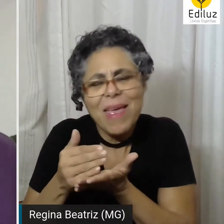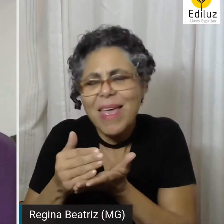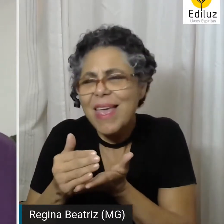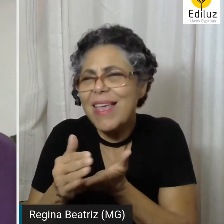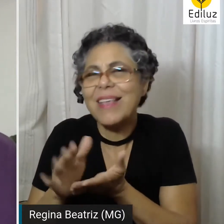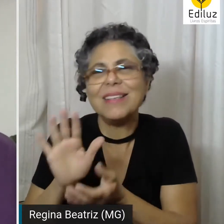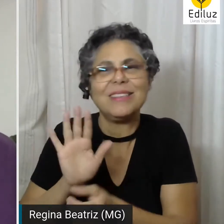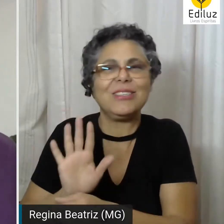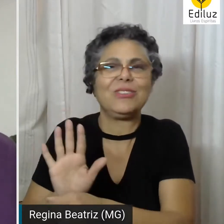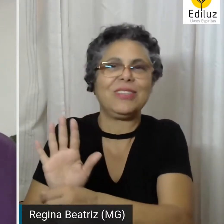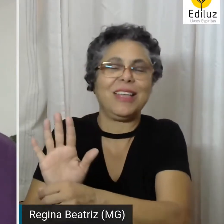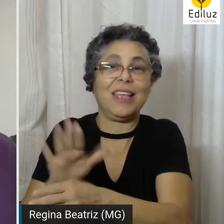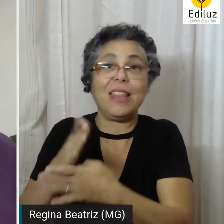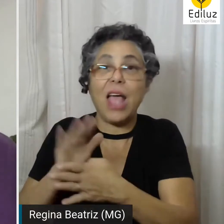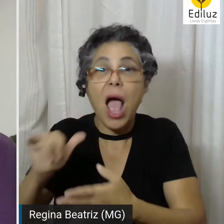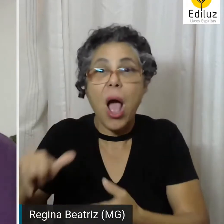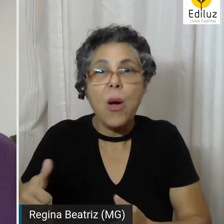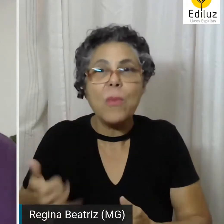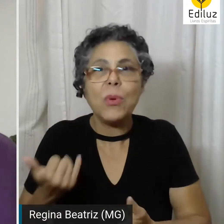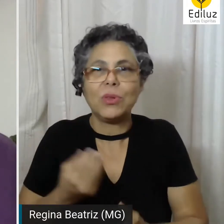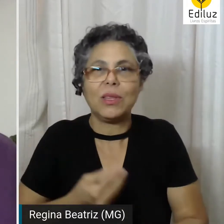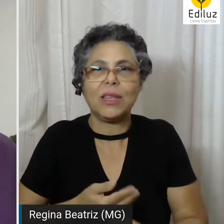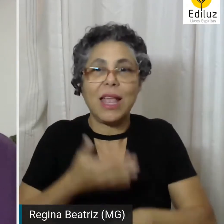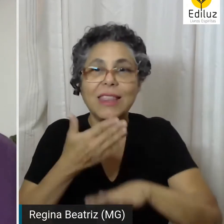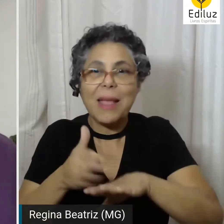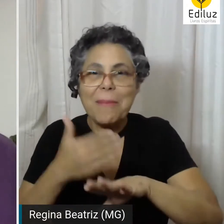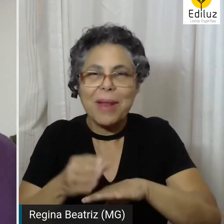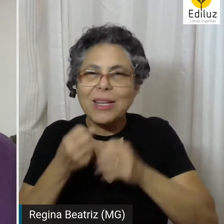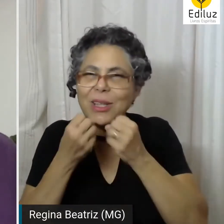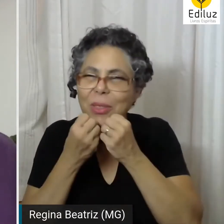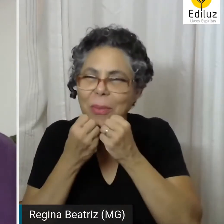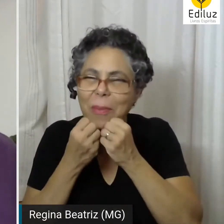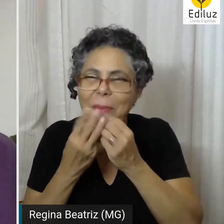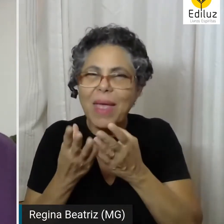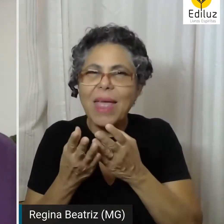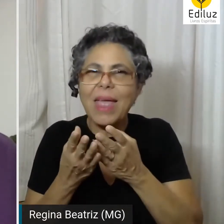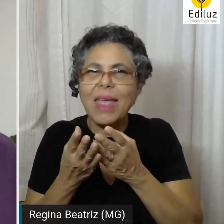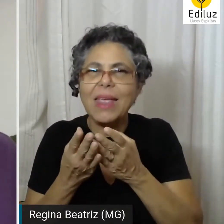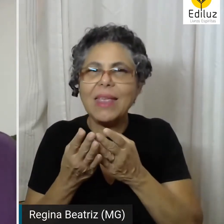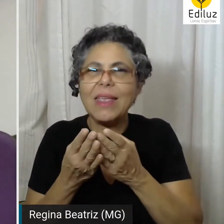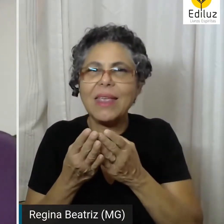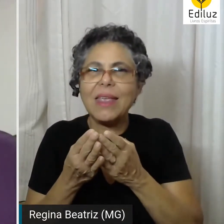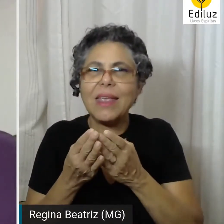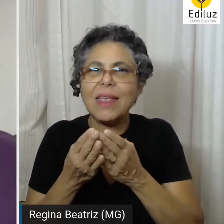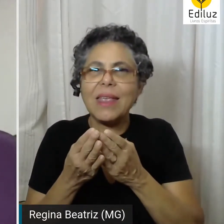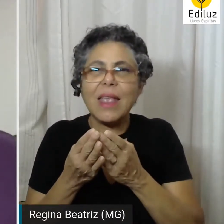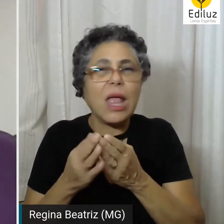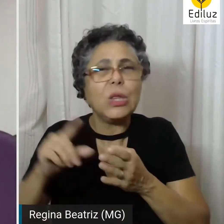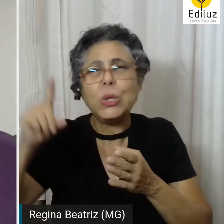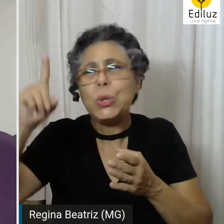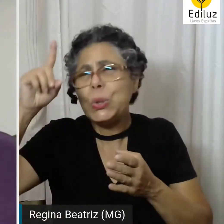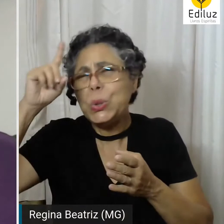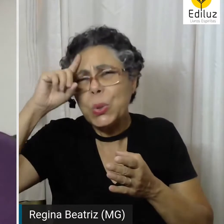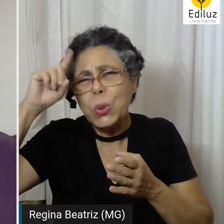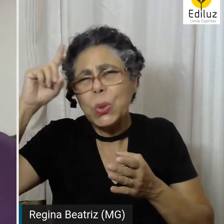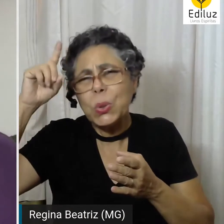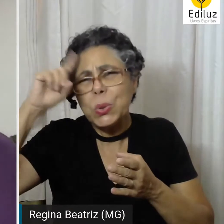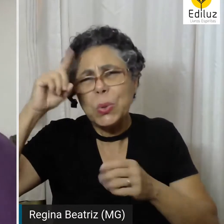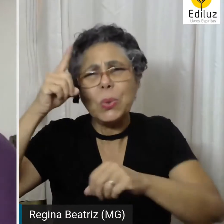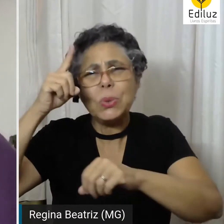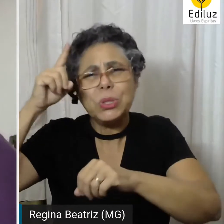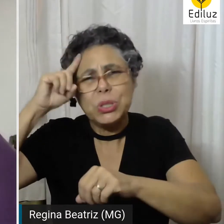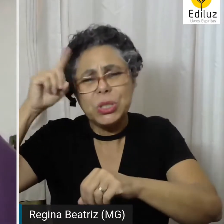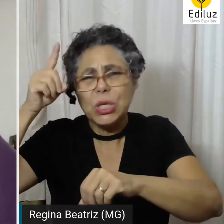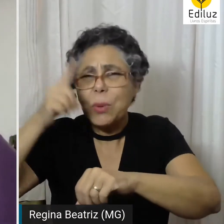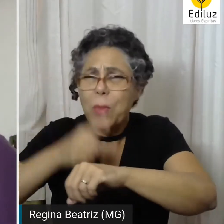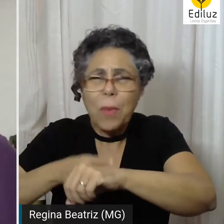Então, a oportunidade da prática da benevolência está a todo instante ao